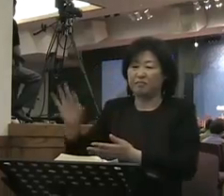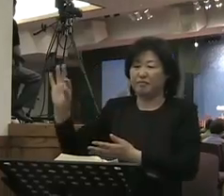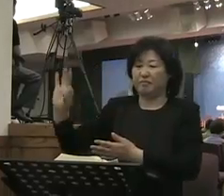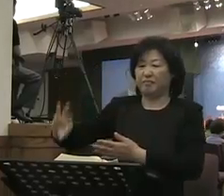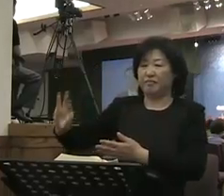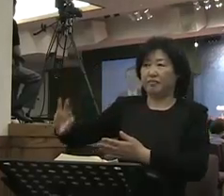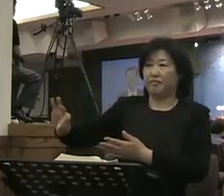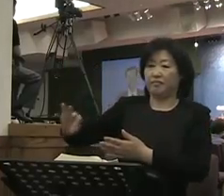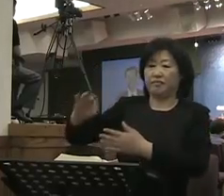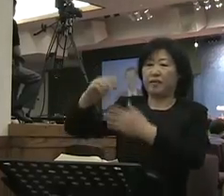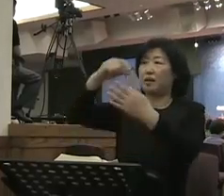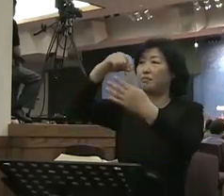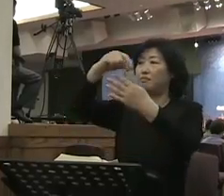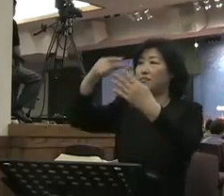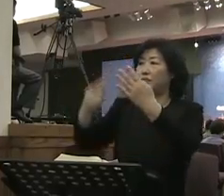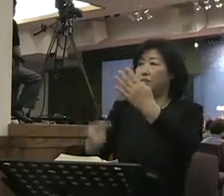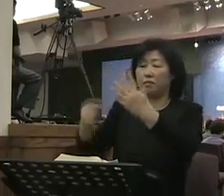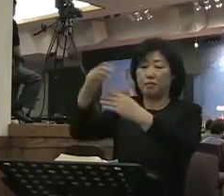것입니다.